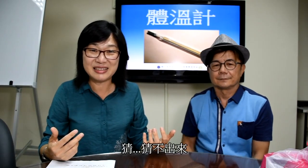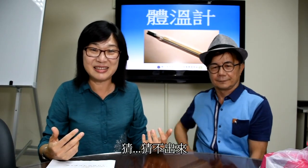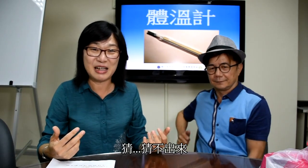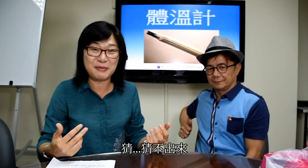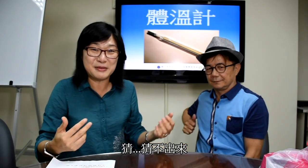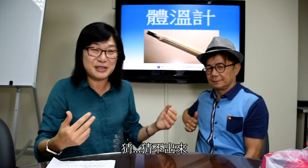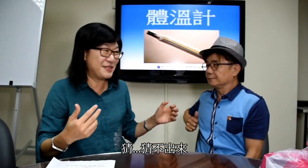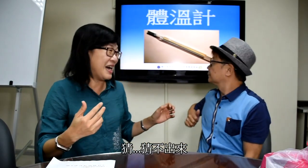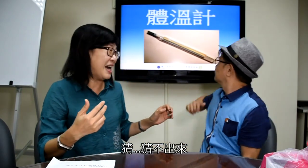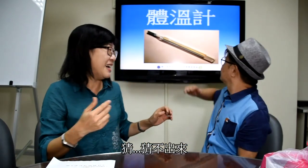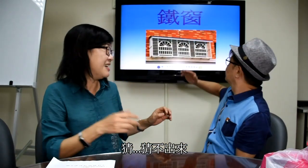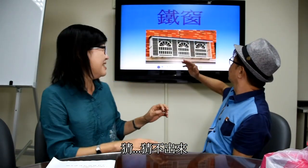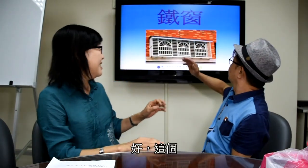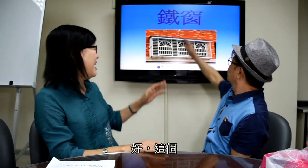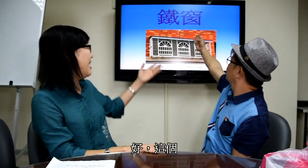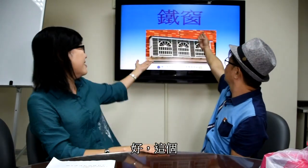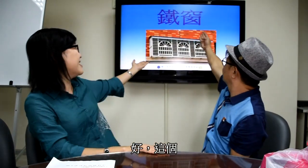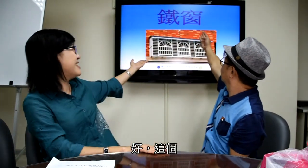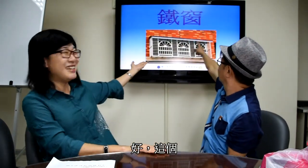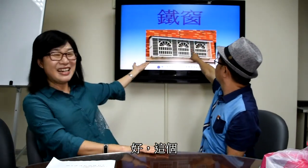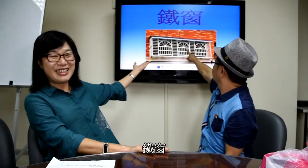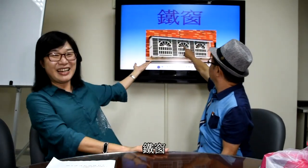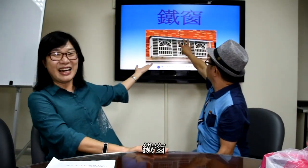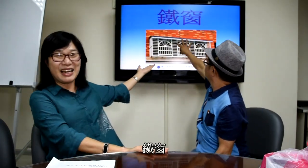猜不出来。好，这